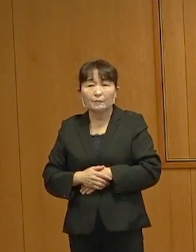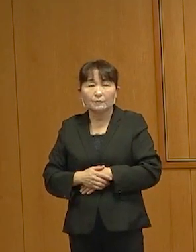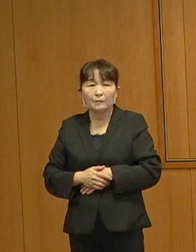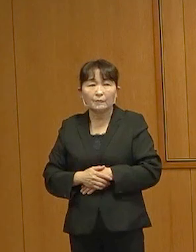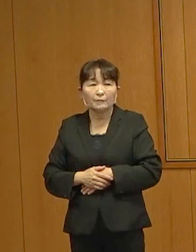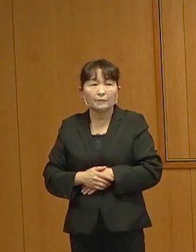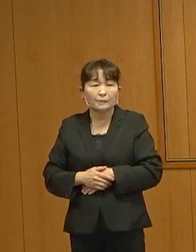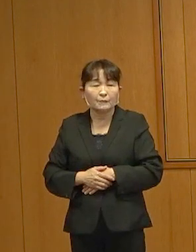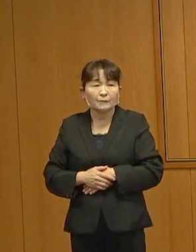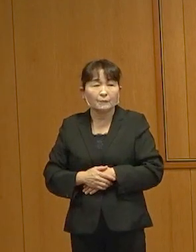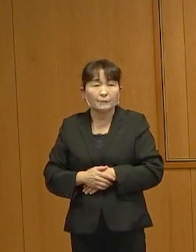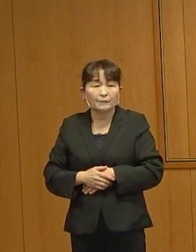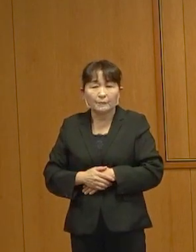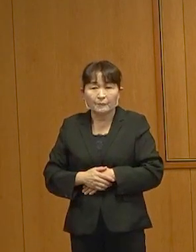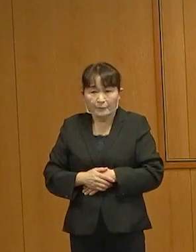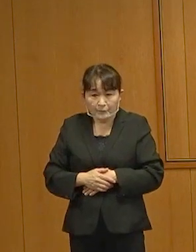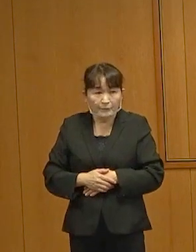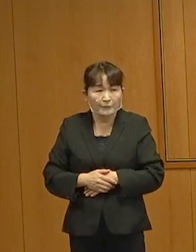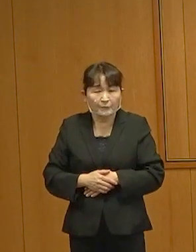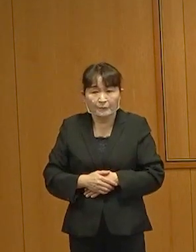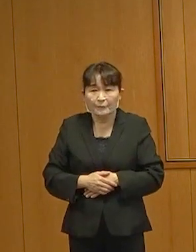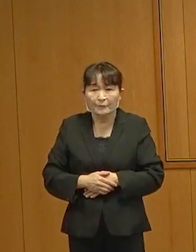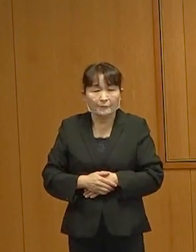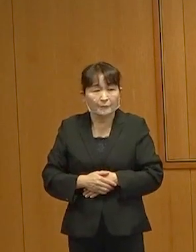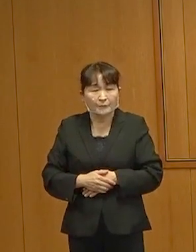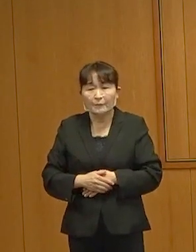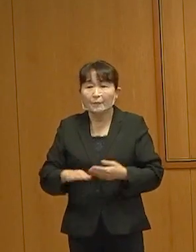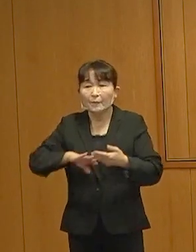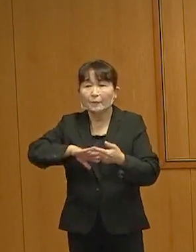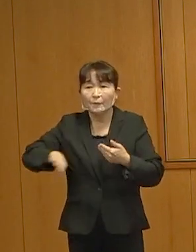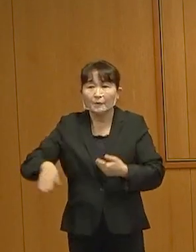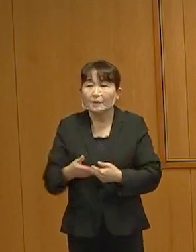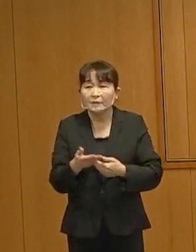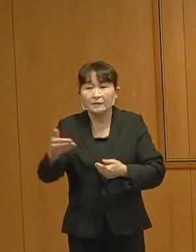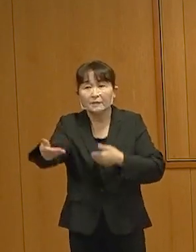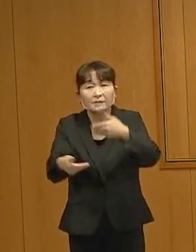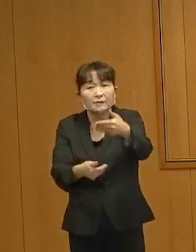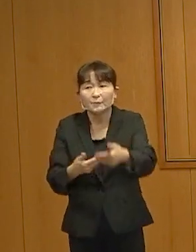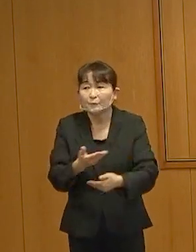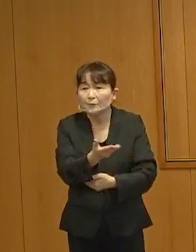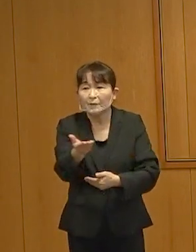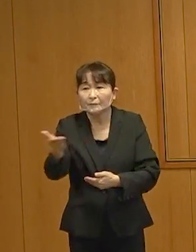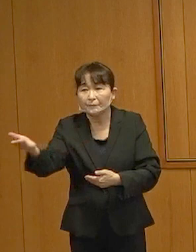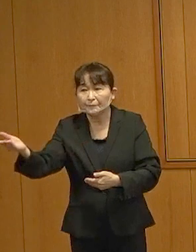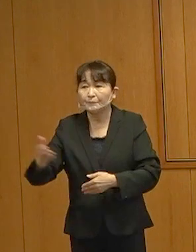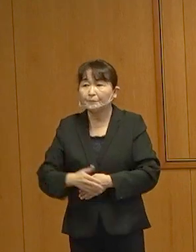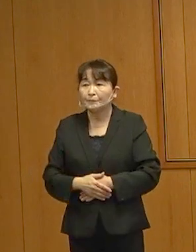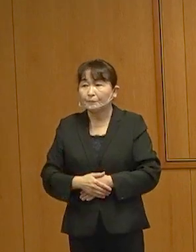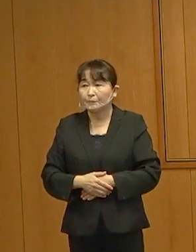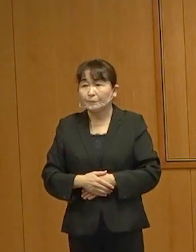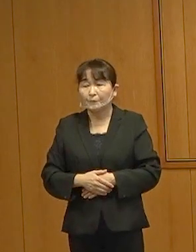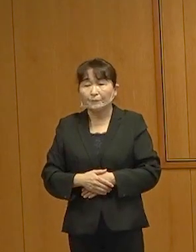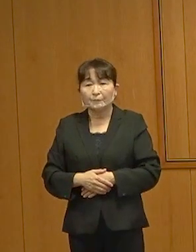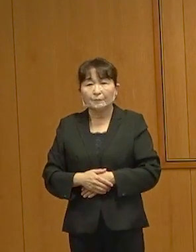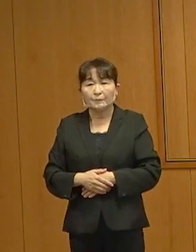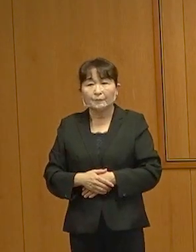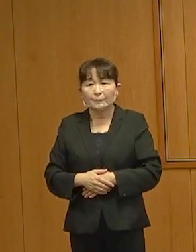幹事社は特に発表事項はないんですが、発表事項について、他の社からあればお願いします。